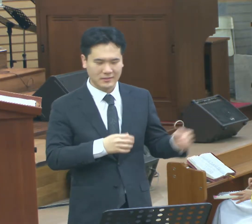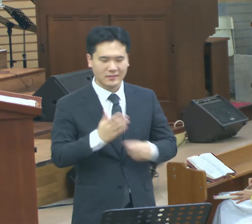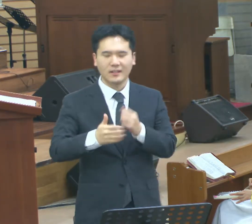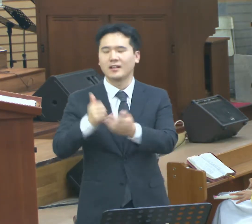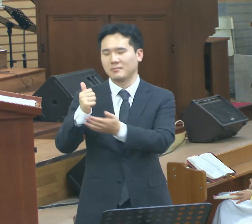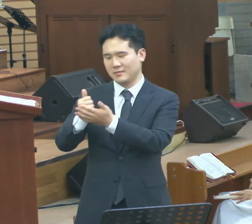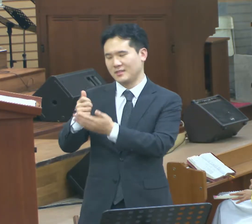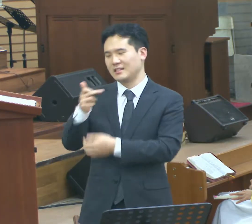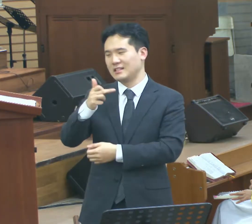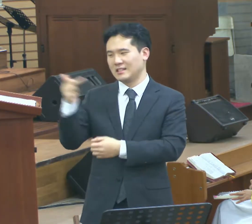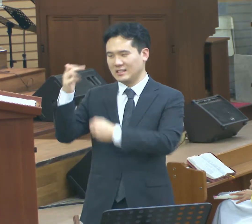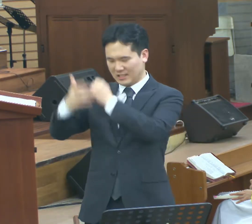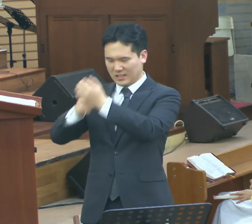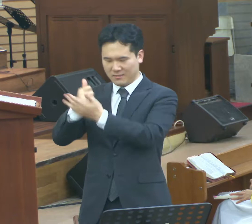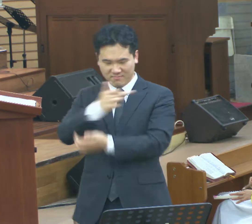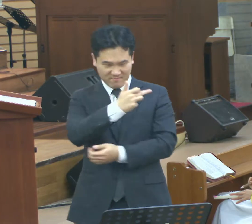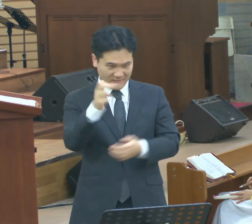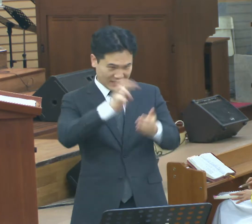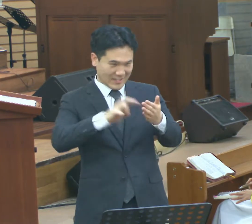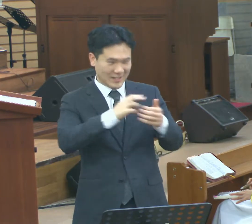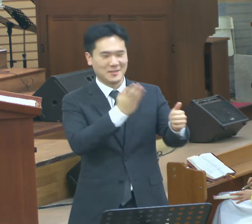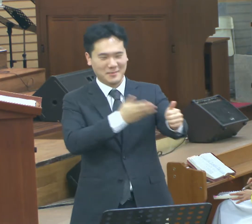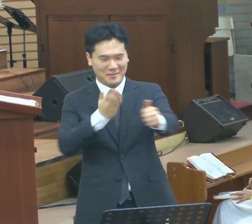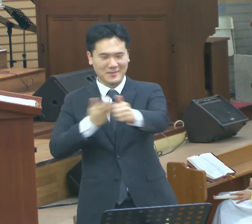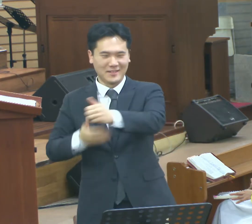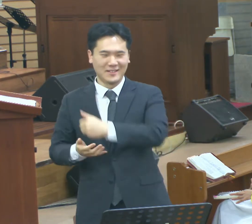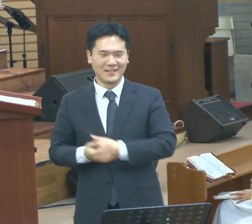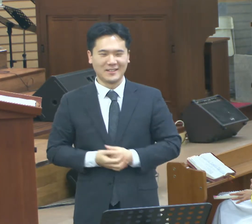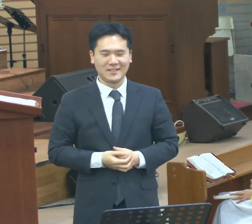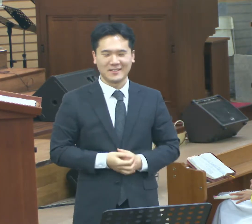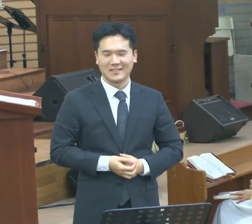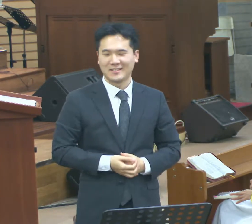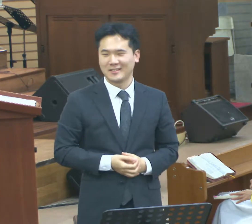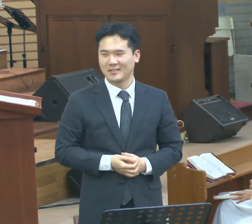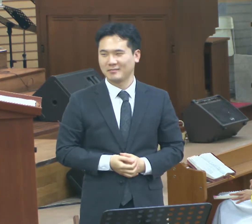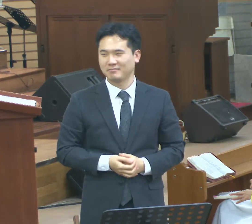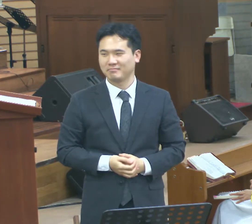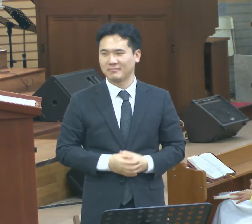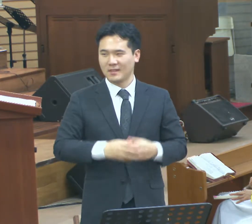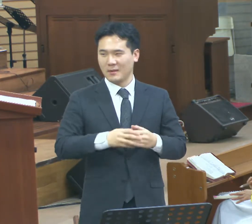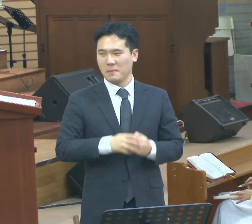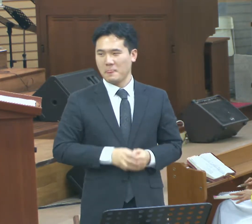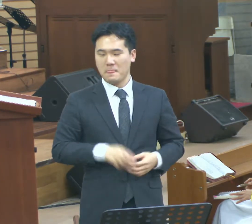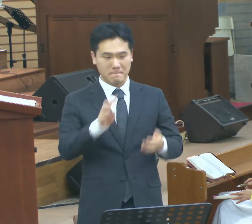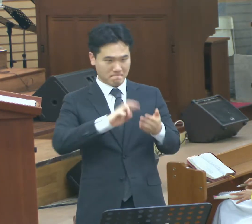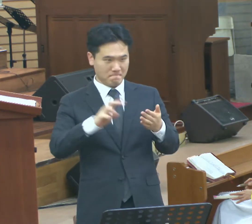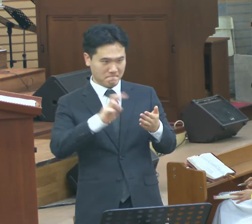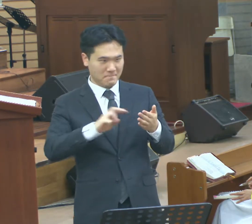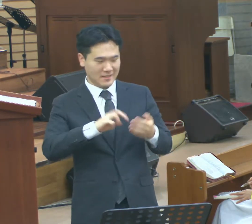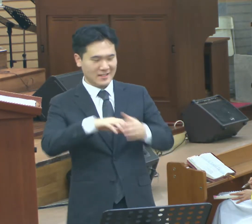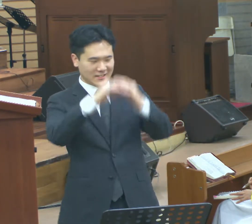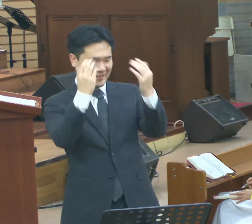하나님을, 크신 하나님을 크게 찬양하시기를 바랍니다. 다